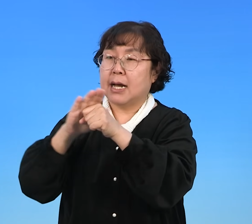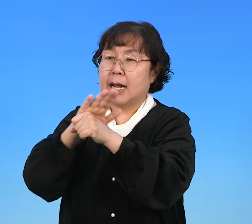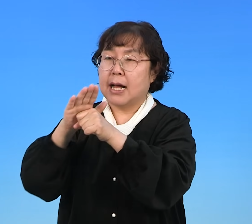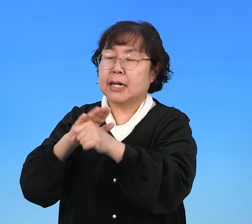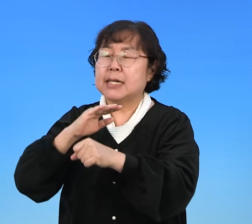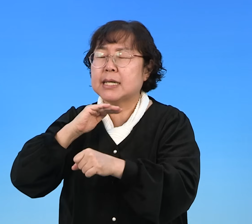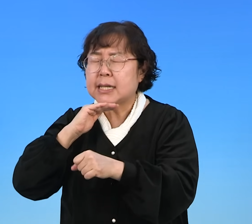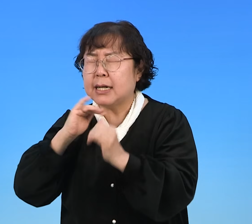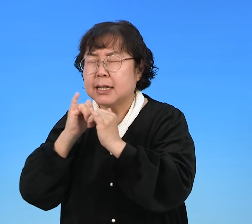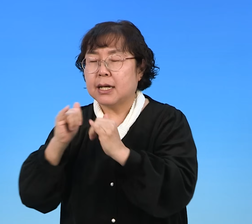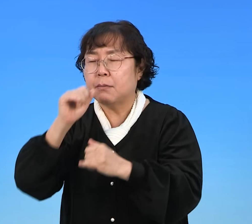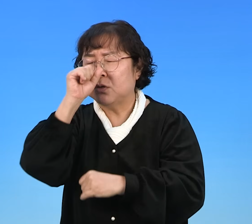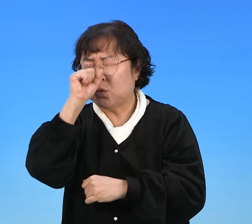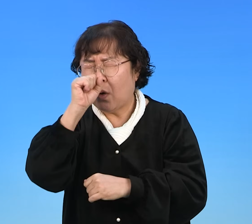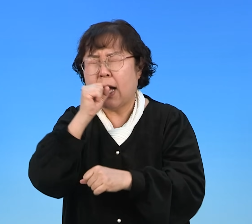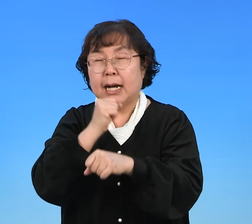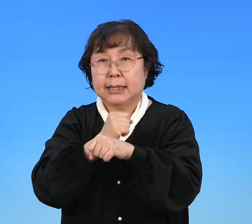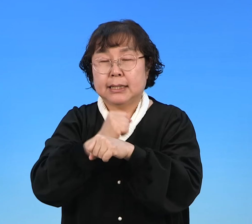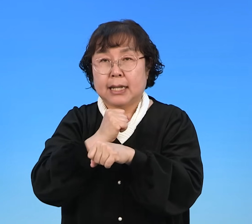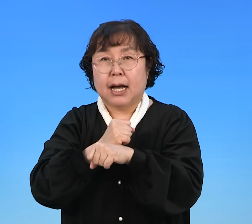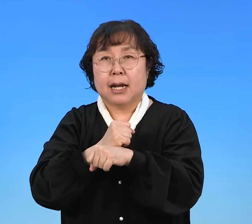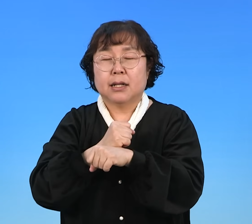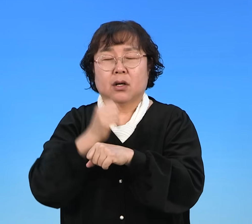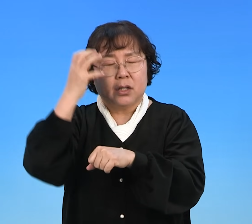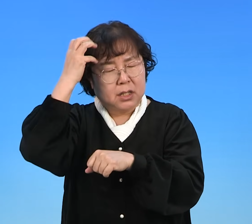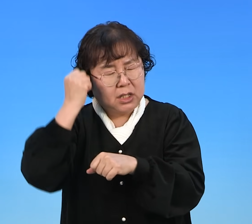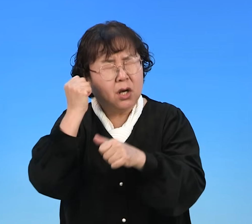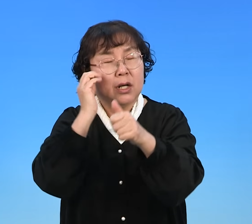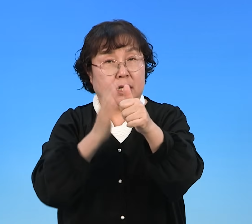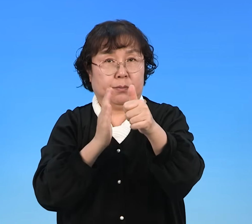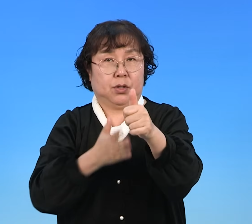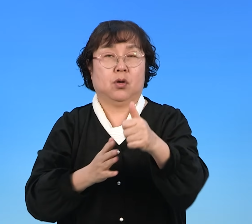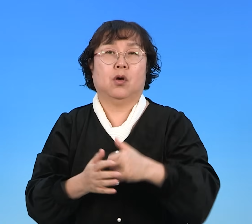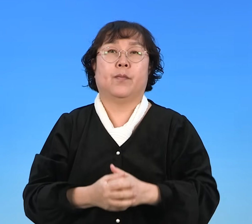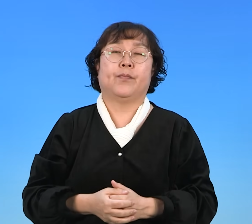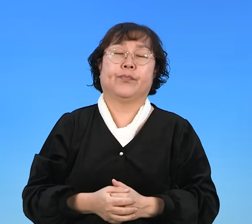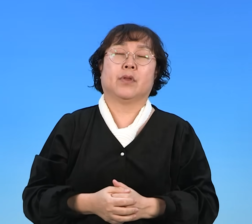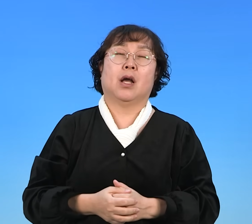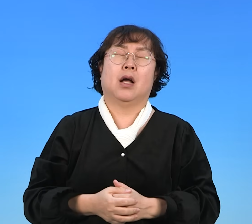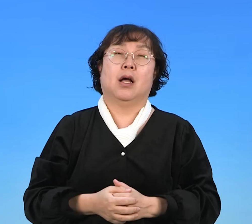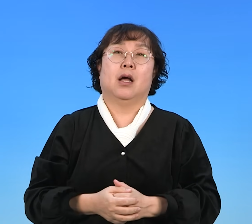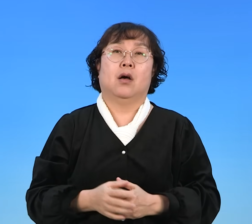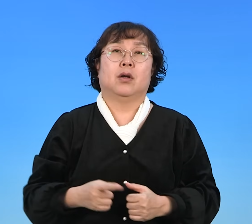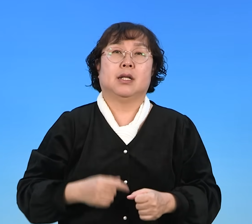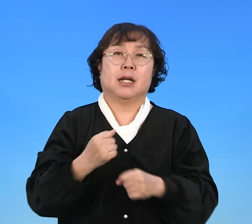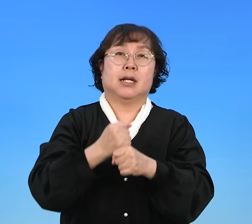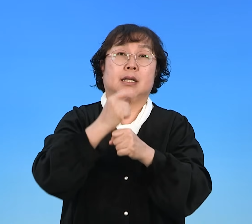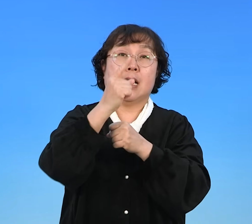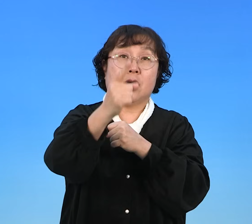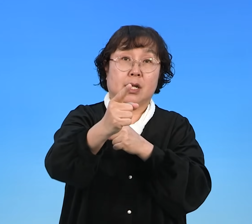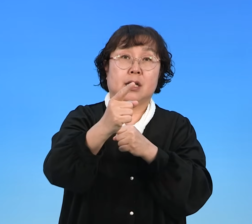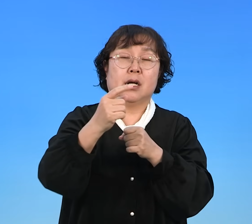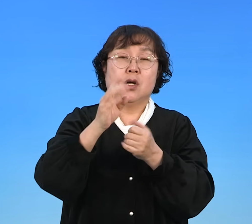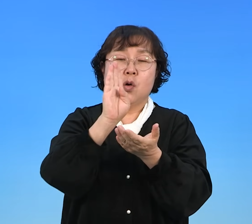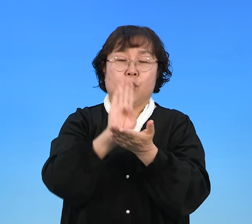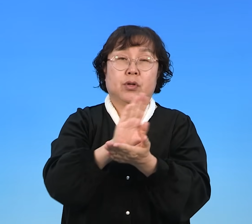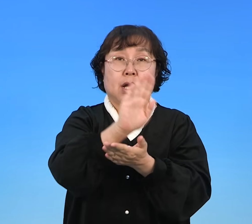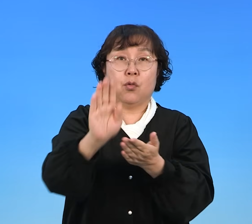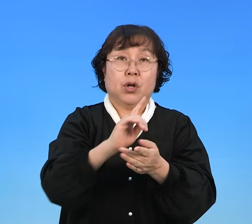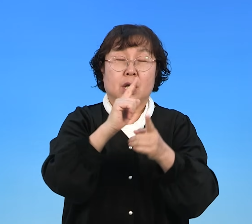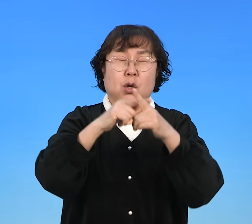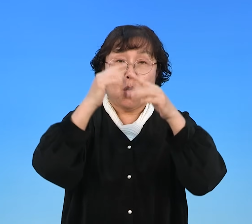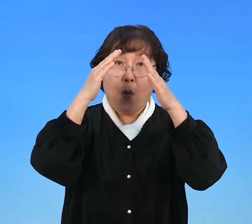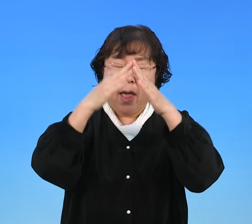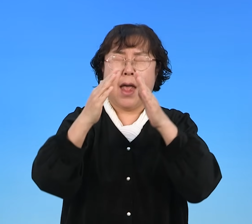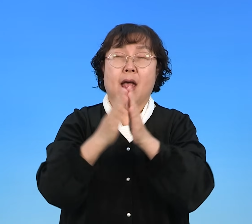기다리는 사람을 좋아하신다. 이제 내년에 분당 우리 교회는 한번 은혜를 향하여 달려가기 원합니다.